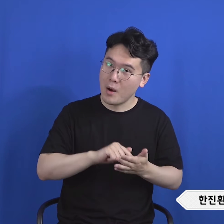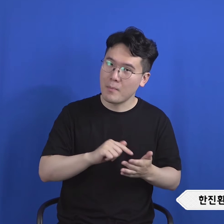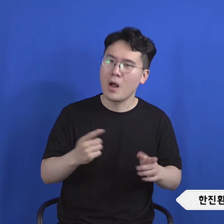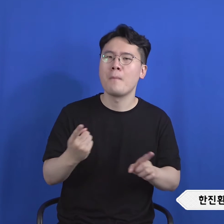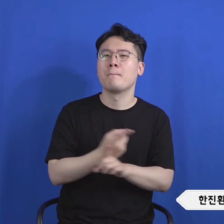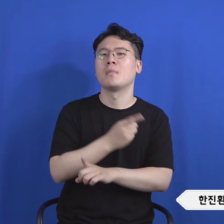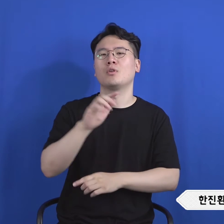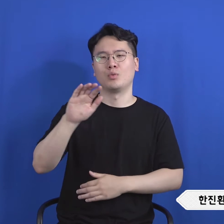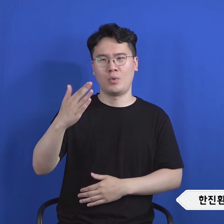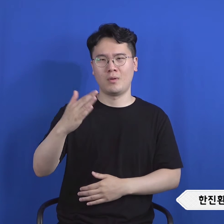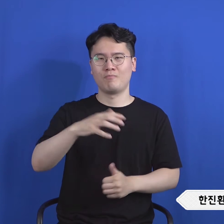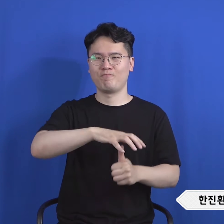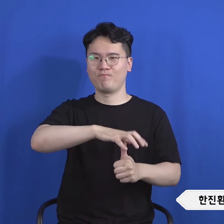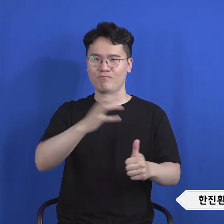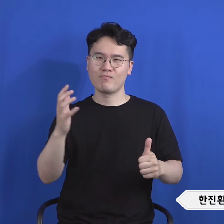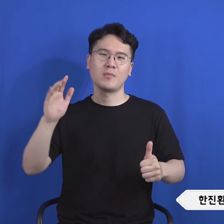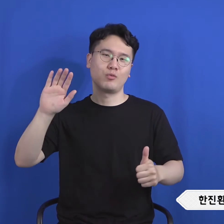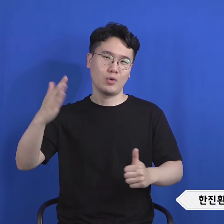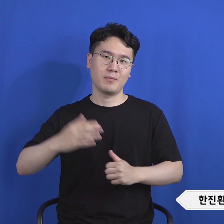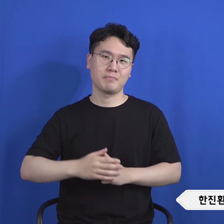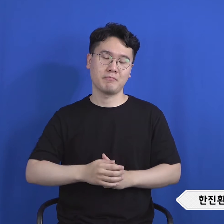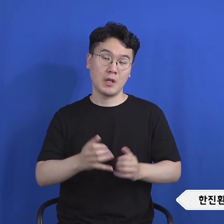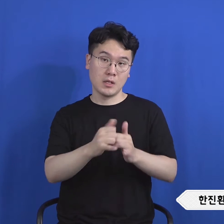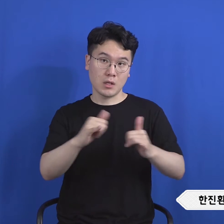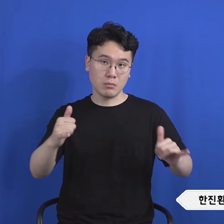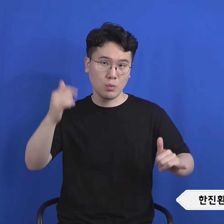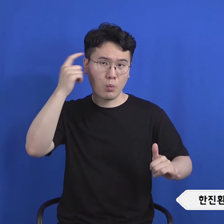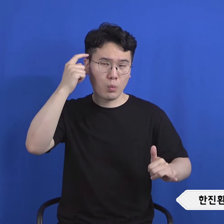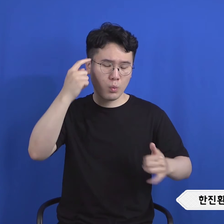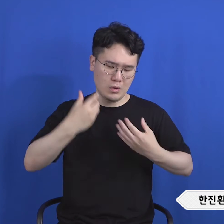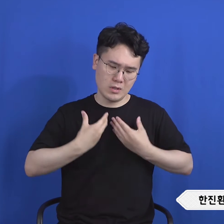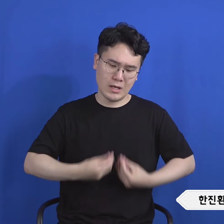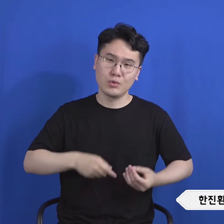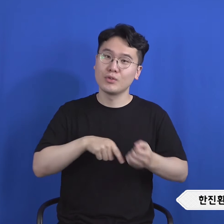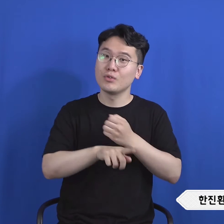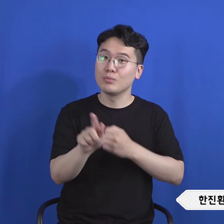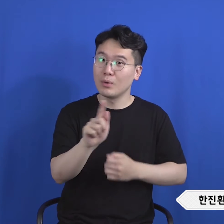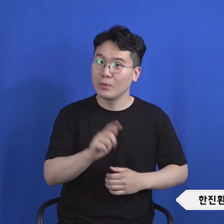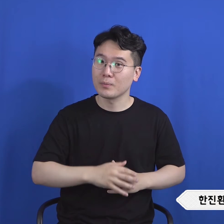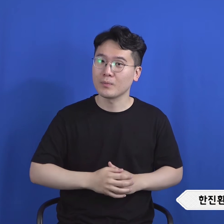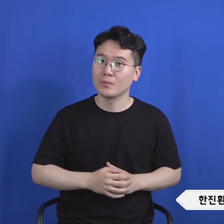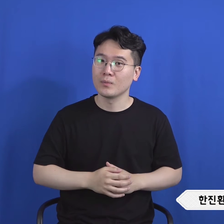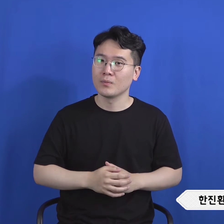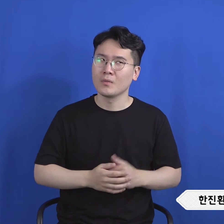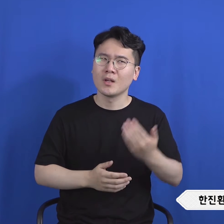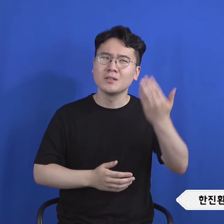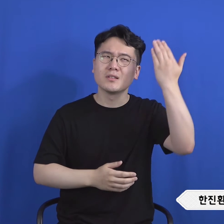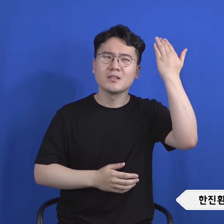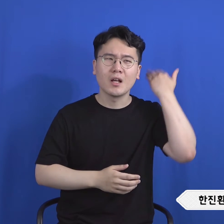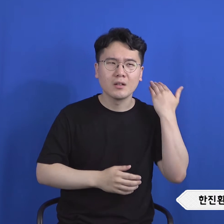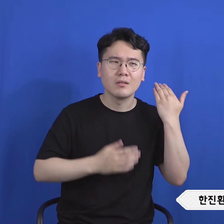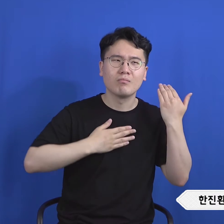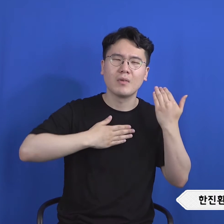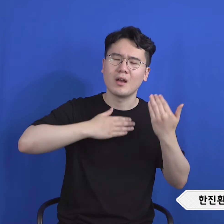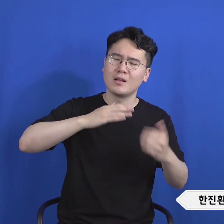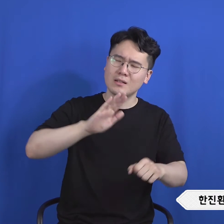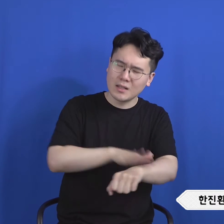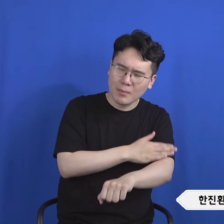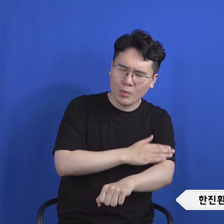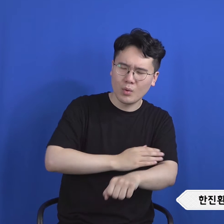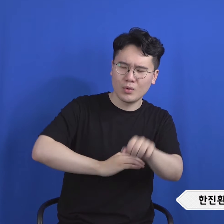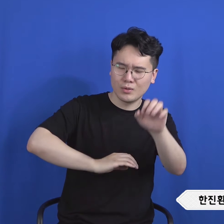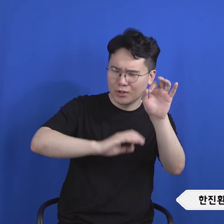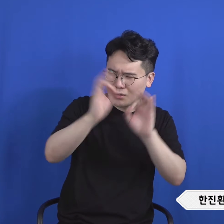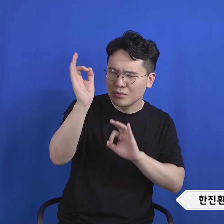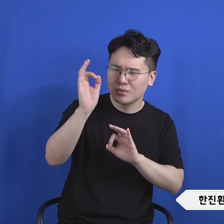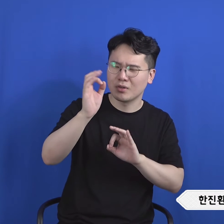사람들이 왜 좌절합니까? 지난날 자기가 지은 죄와 실수와 허물을 생각해 볼 때에